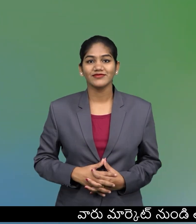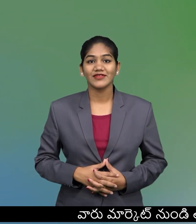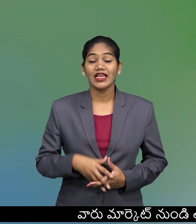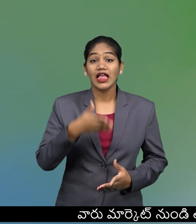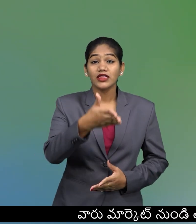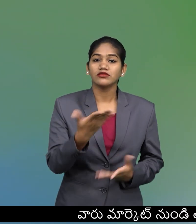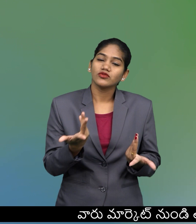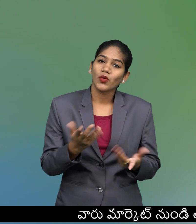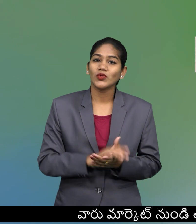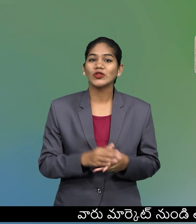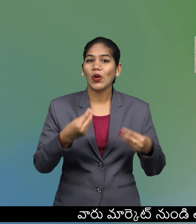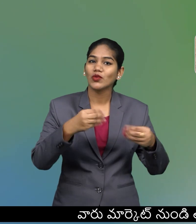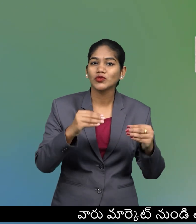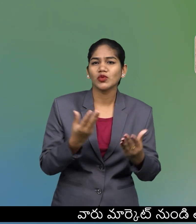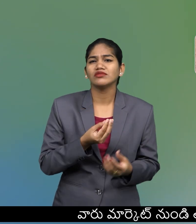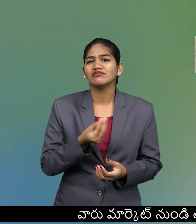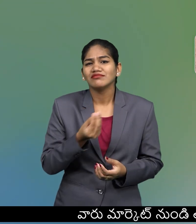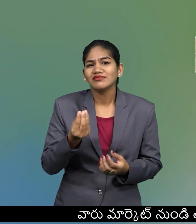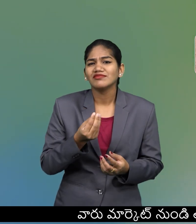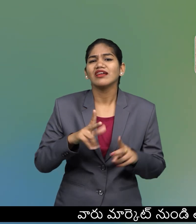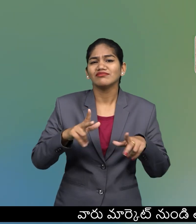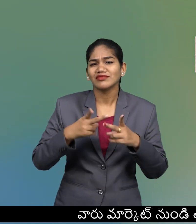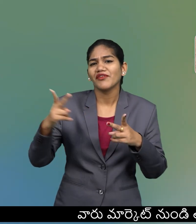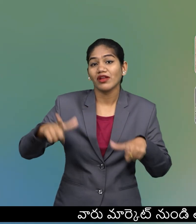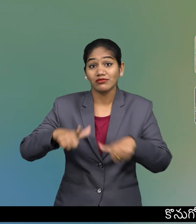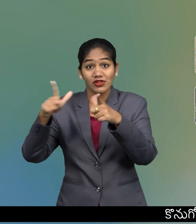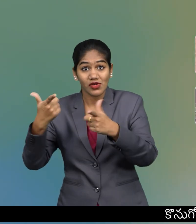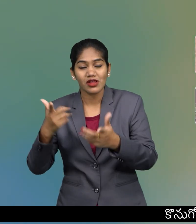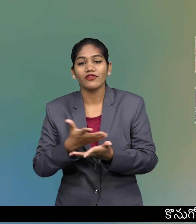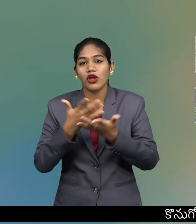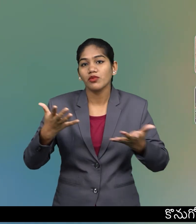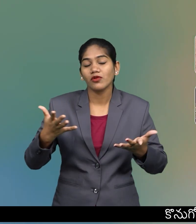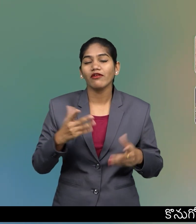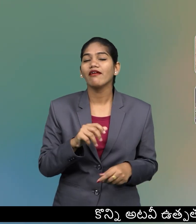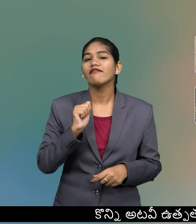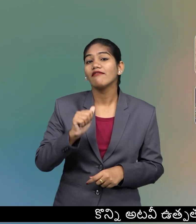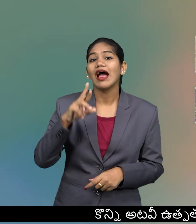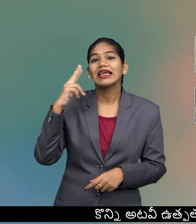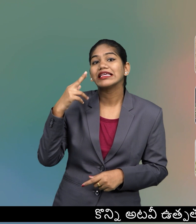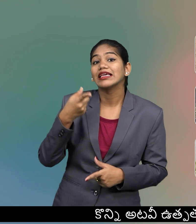వారు మార్కెట్ నుండి తమకు అవసరమైన వస్తువులను కొనుగోలు చేయడానికి కొన్ని అటవీ